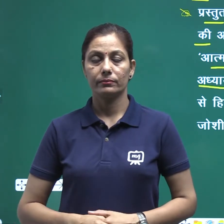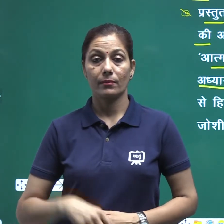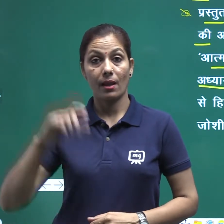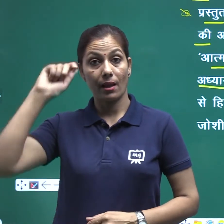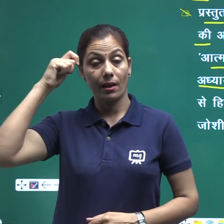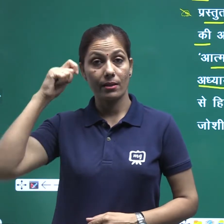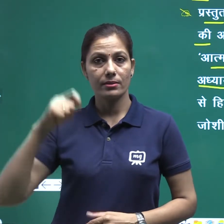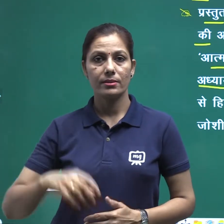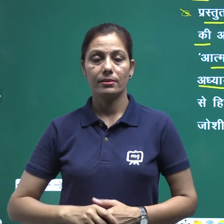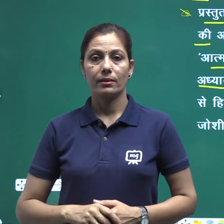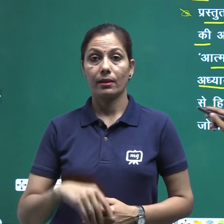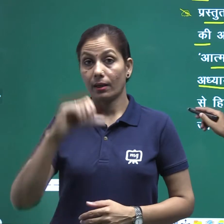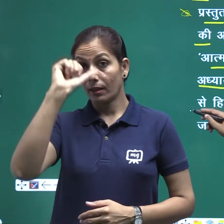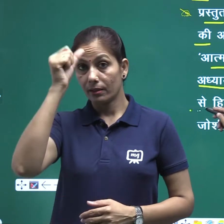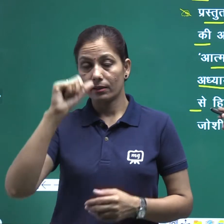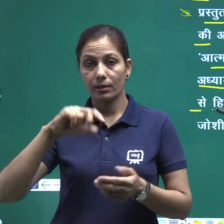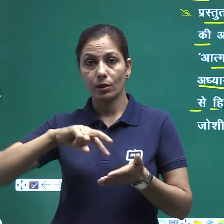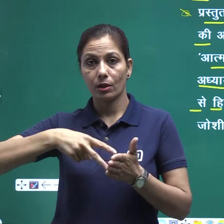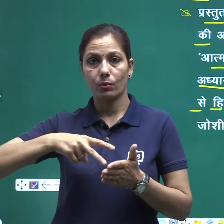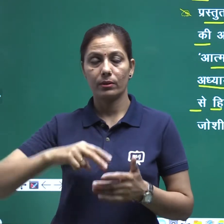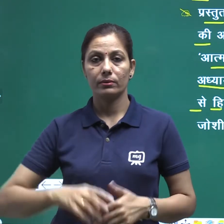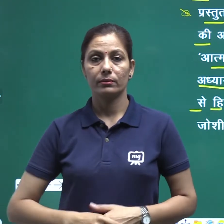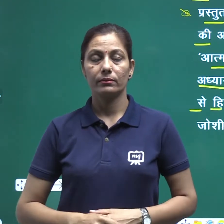अंग्रेजी से हिंदी अनुवाद